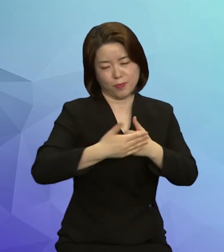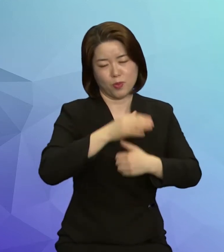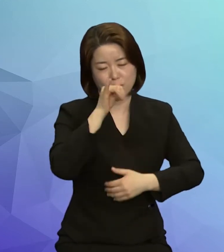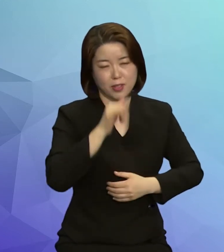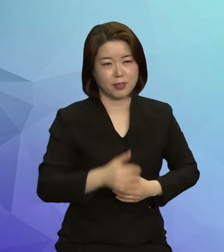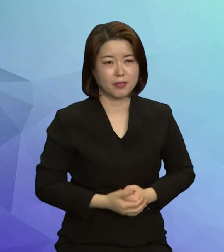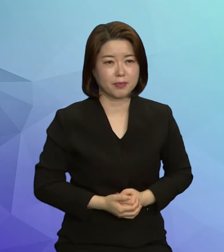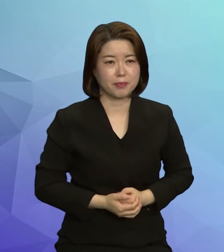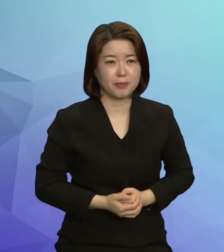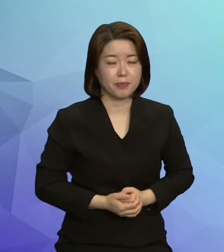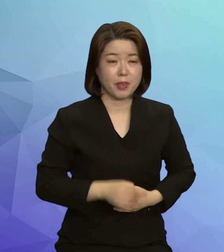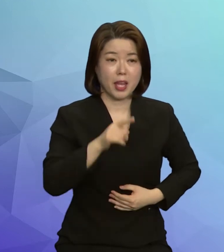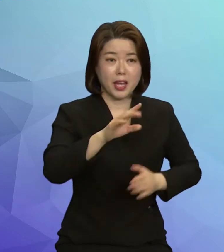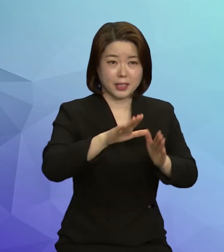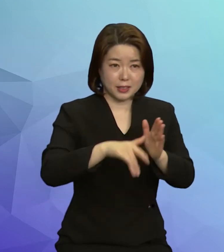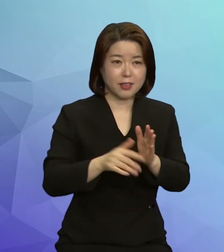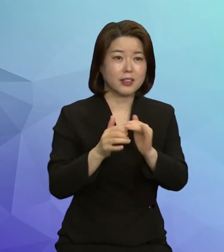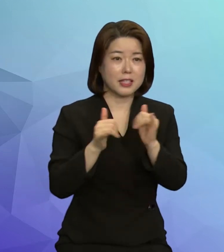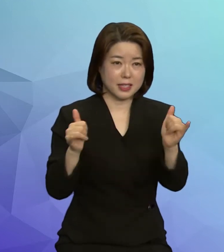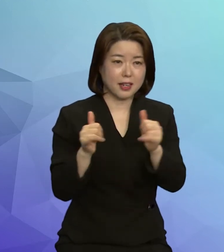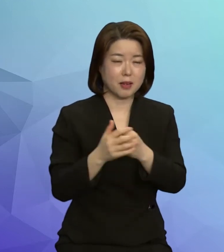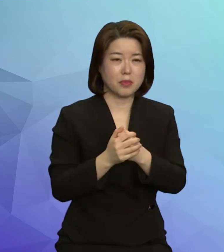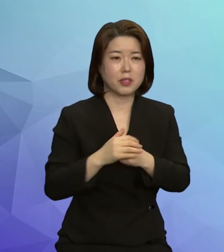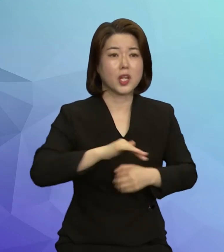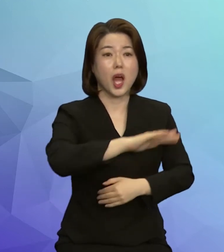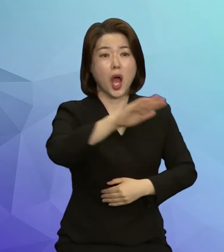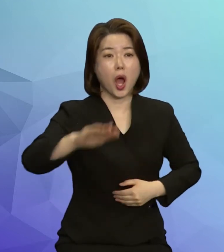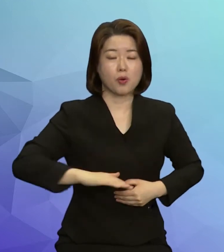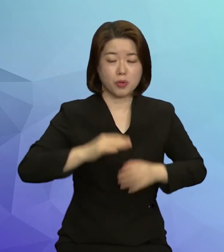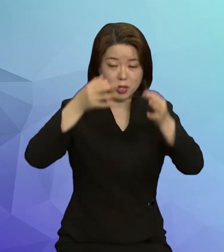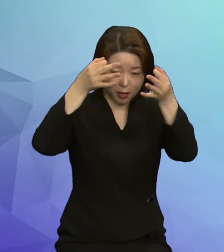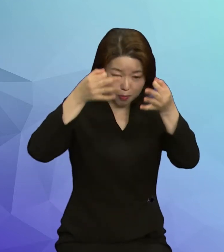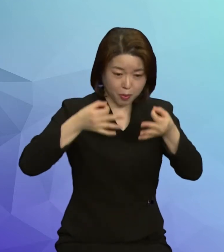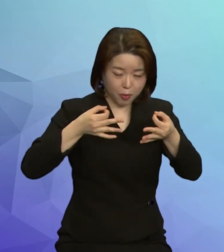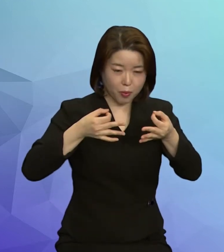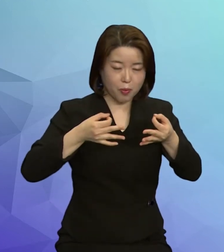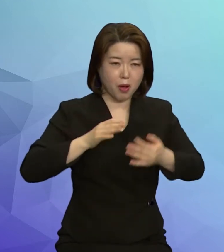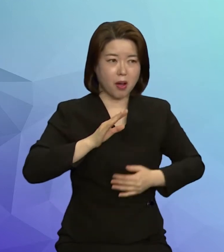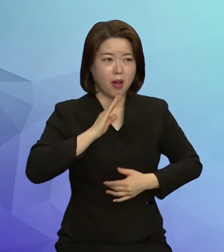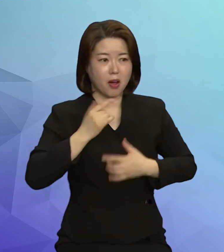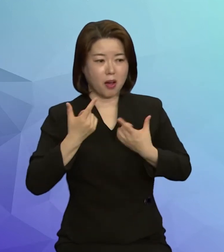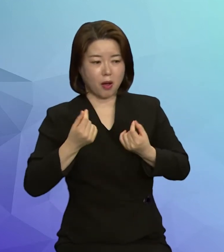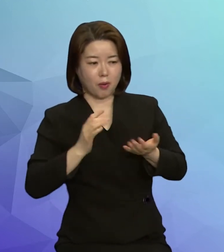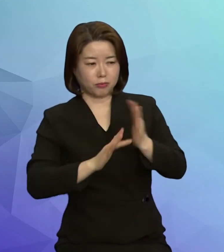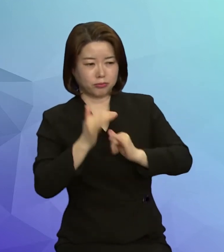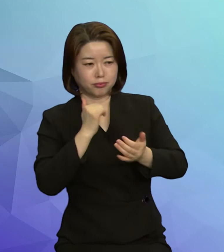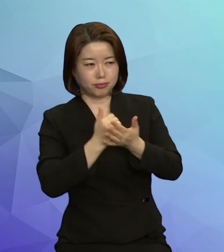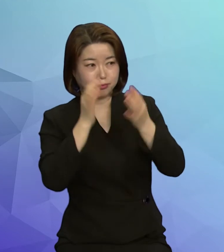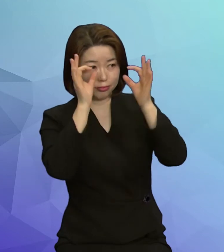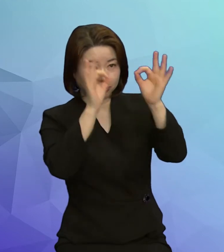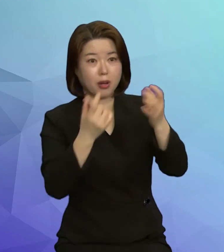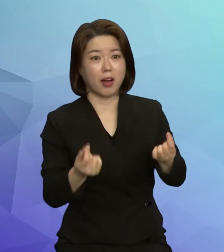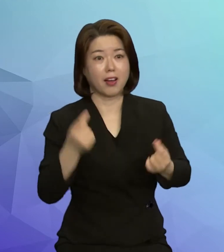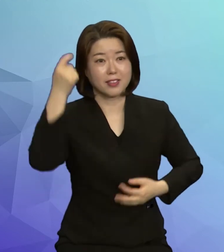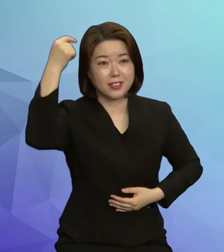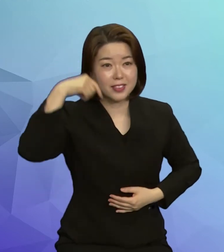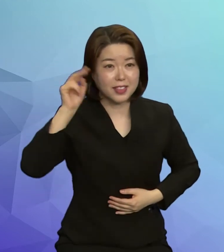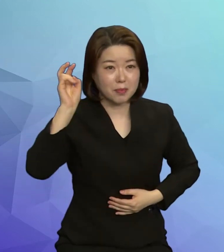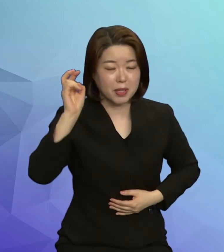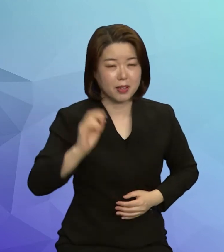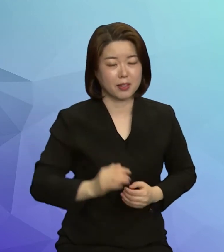거예요. 그럴 때 사람들은 우리를 보면서 마치 예수님을 보는 것